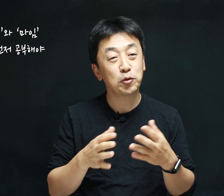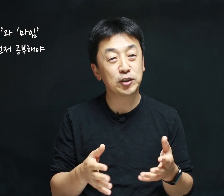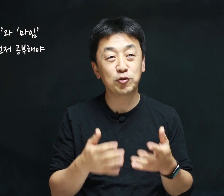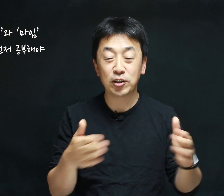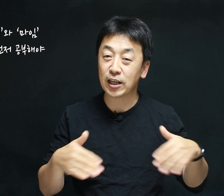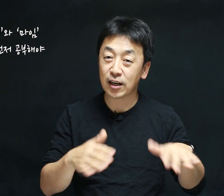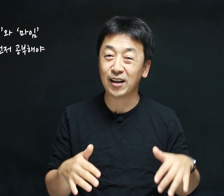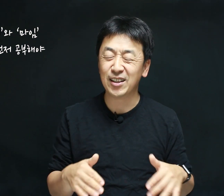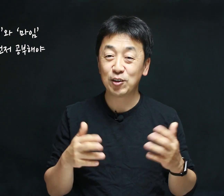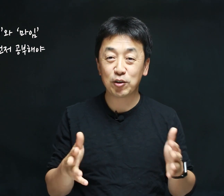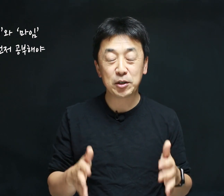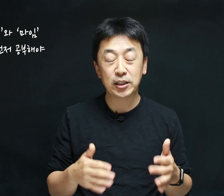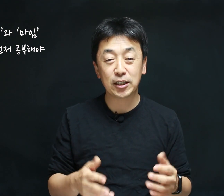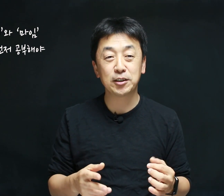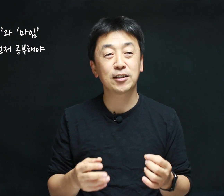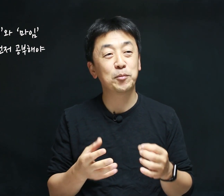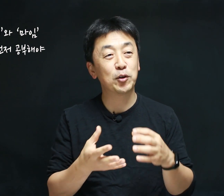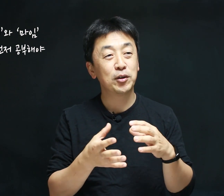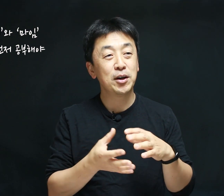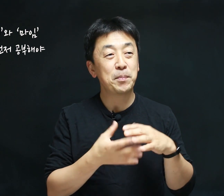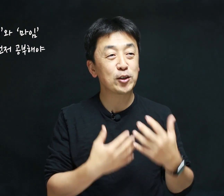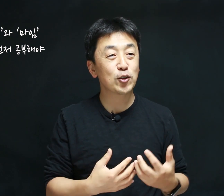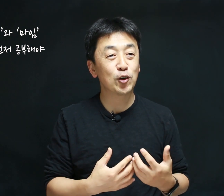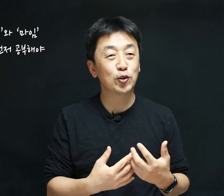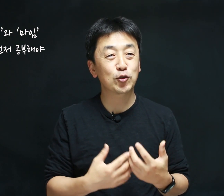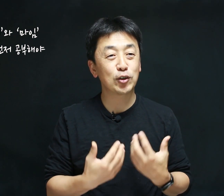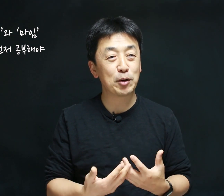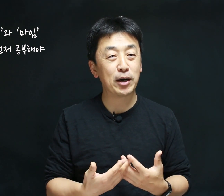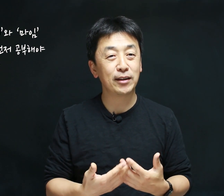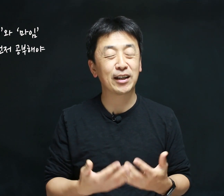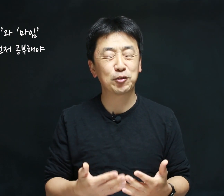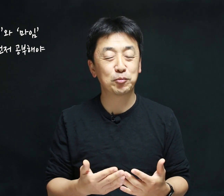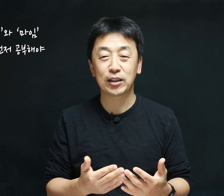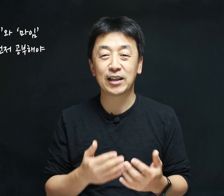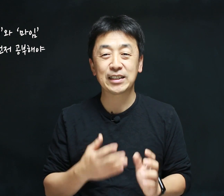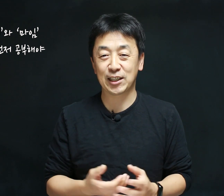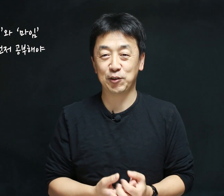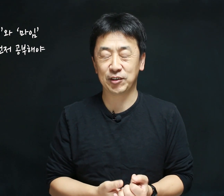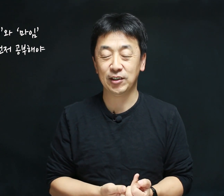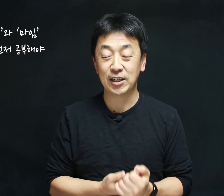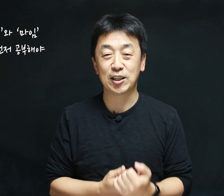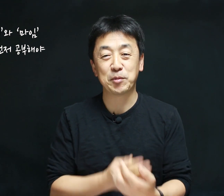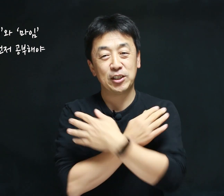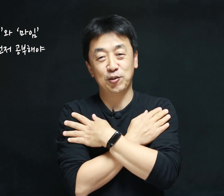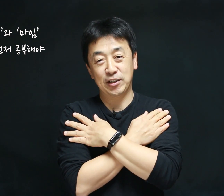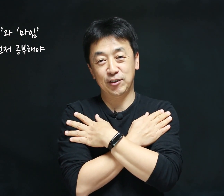혹시 수영을 하다가 이렇게 뭐 빠져서 죽을까봐 내가 물에 들어가지 않기로 했어. 그러면 이런 수화를 쓸 수